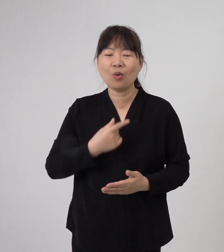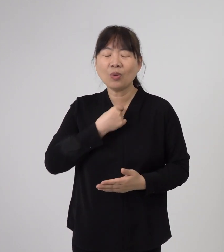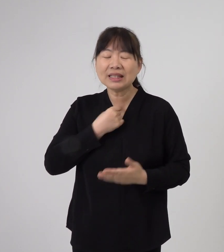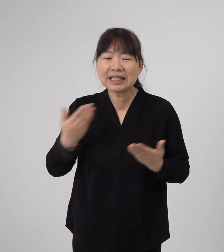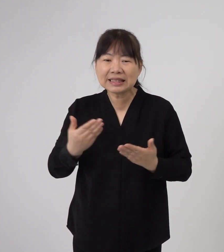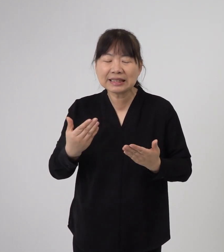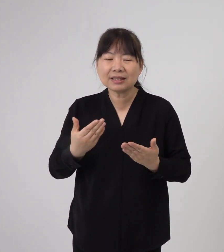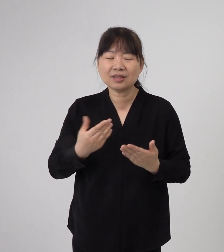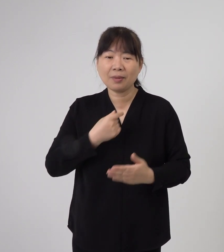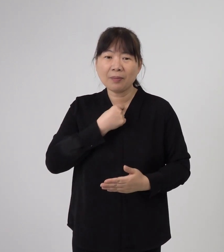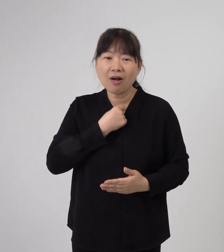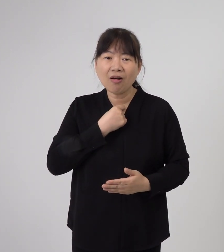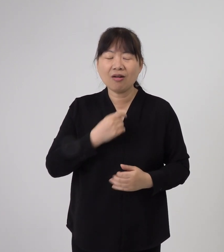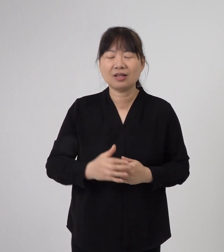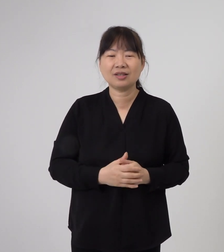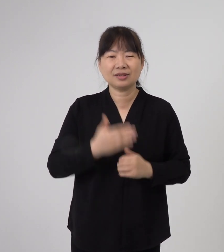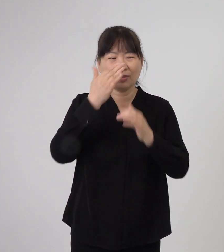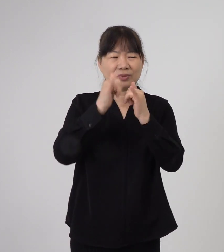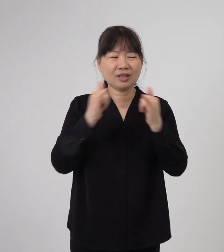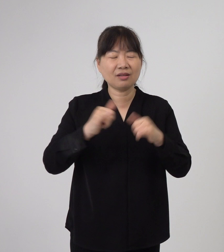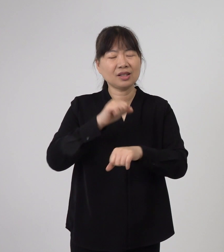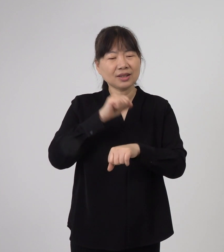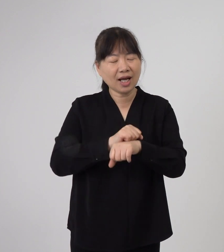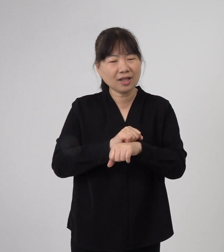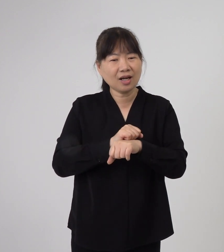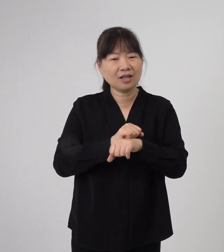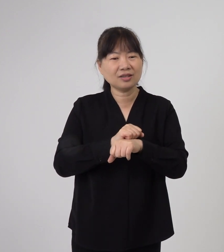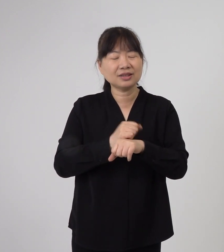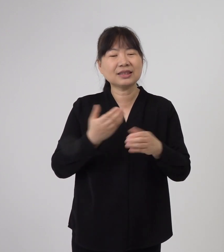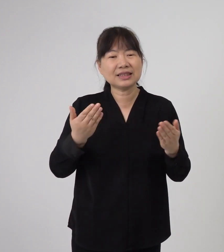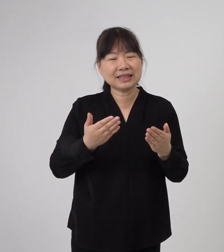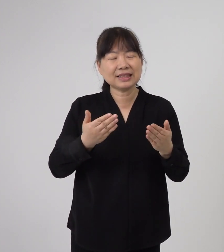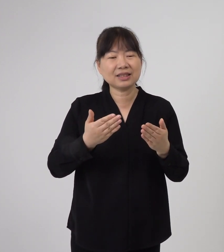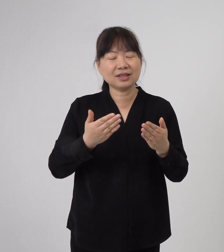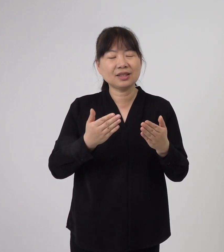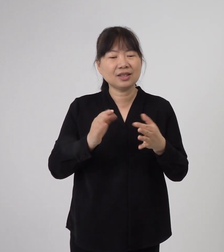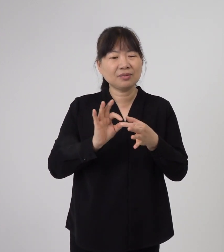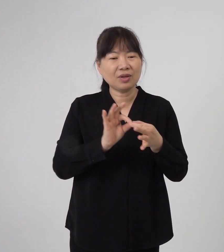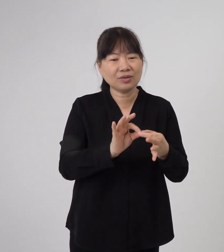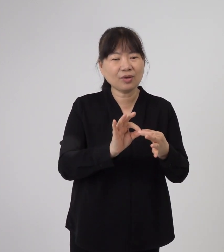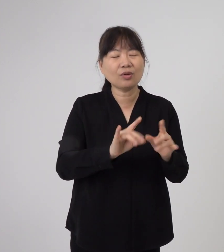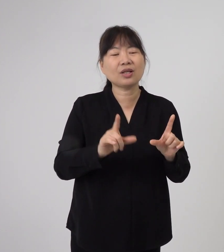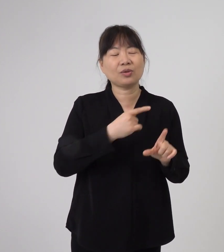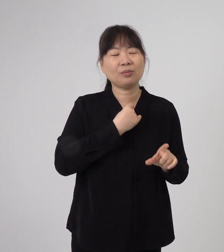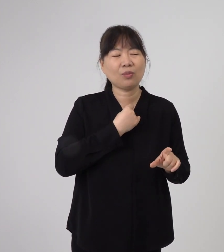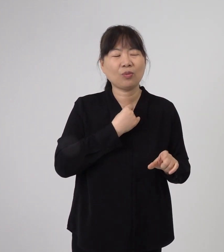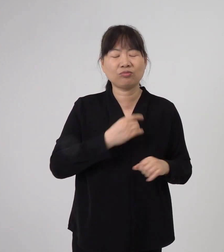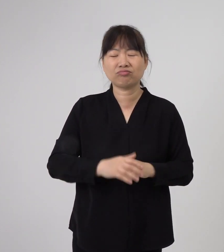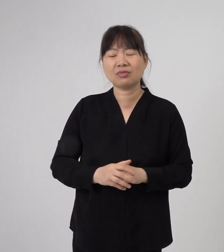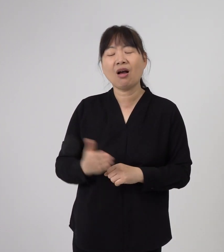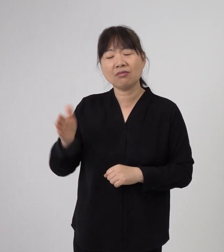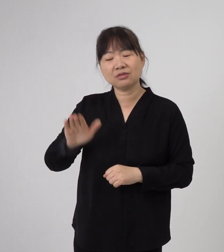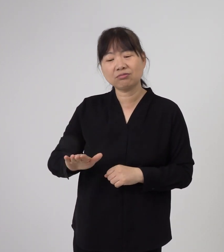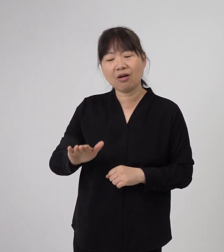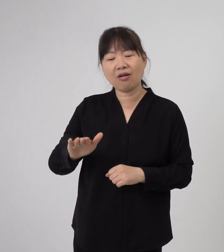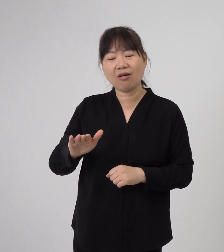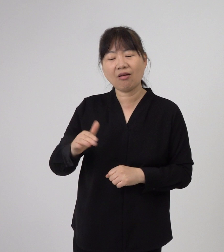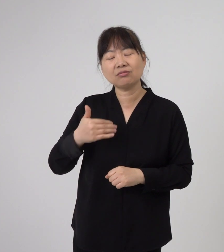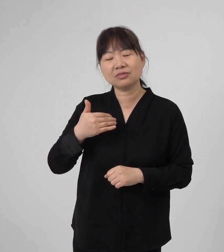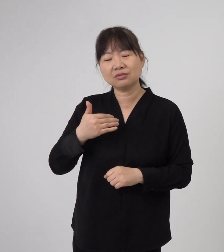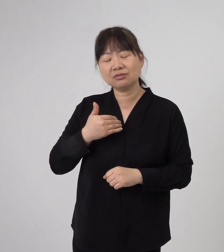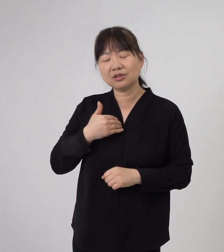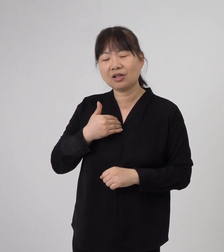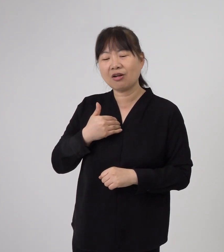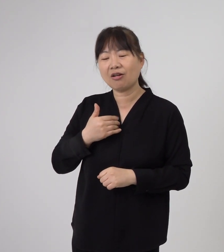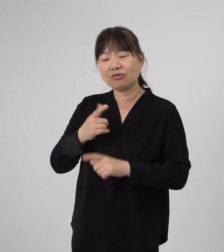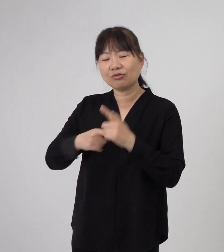싶니? 그러면 청년들은 뭐 잘하는 걸 하면서 살고 싶다는 얘기도 하고 또 하고 싶은 거하고 잘하는 건 틀릴 수